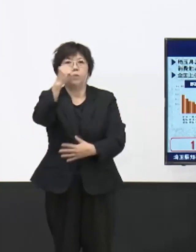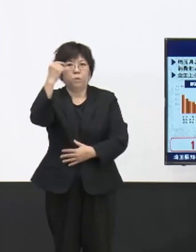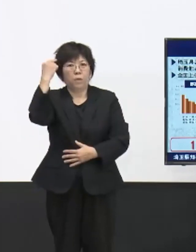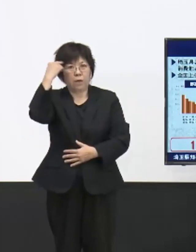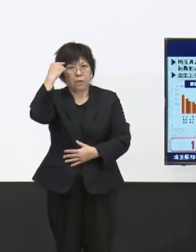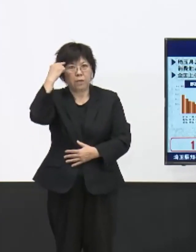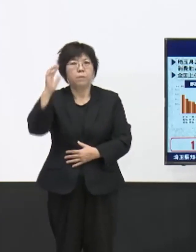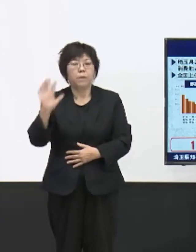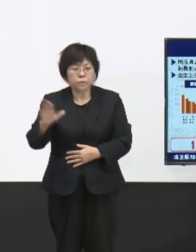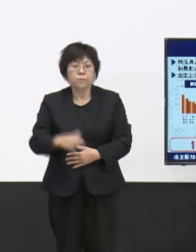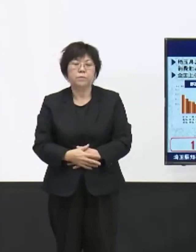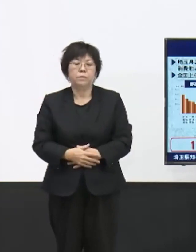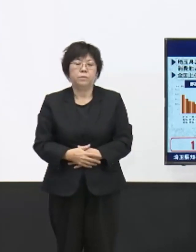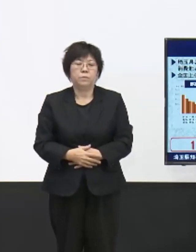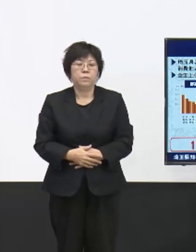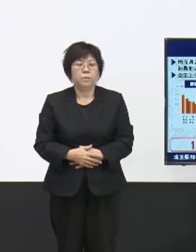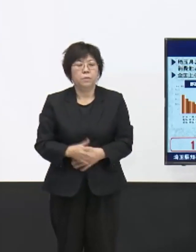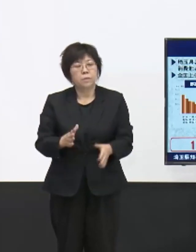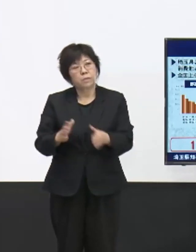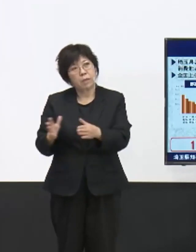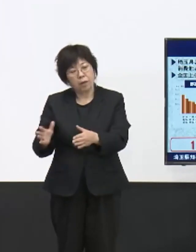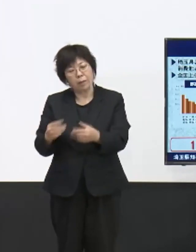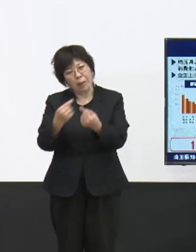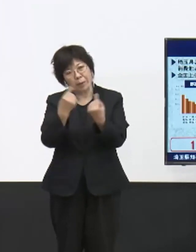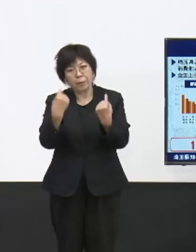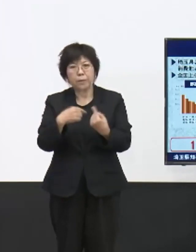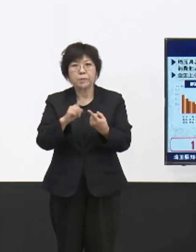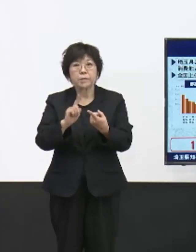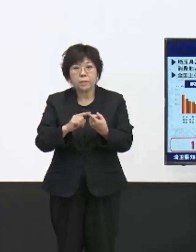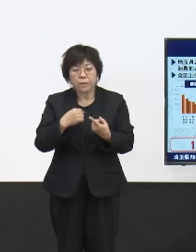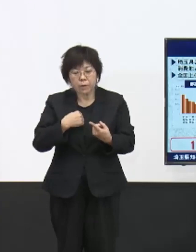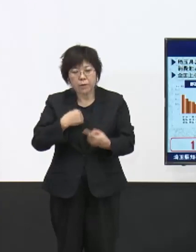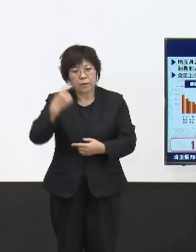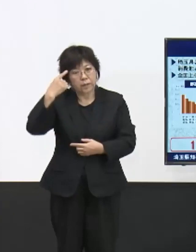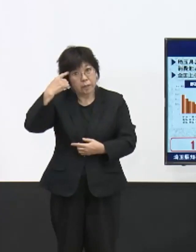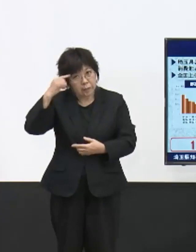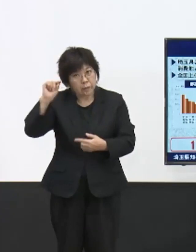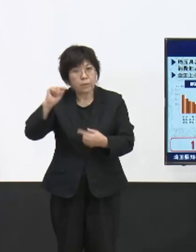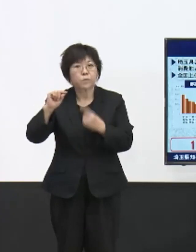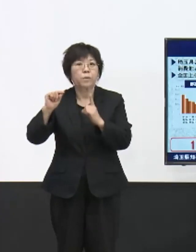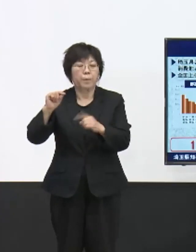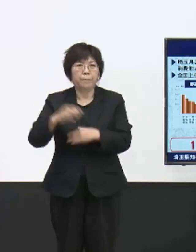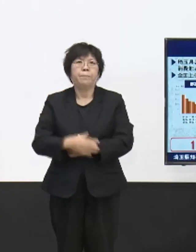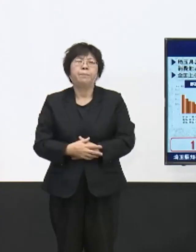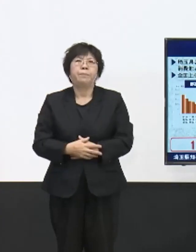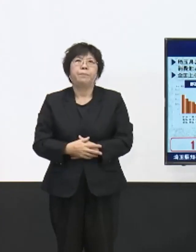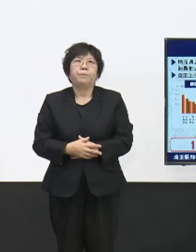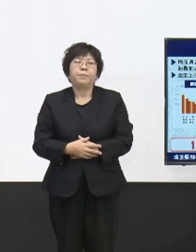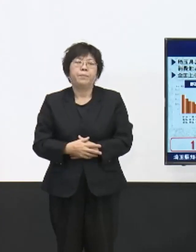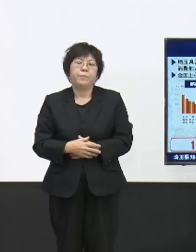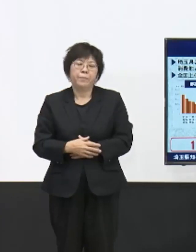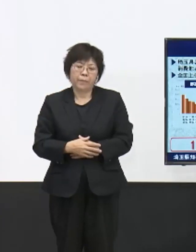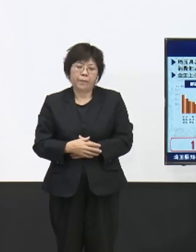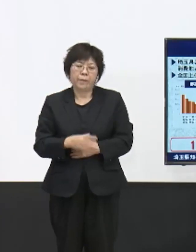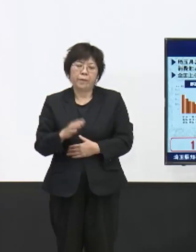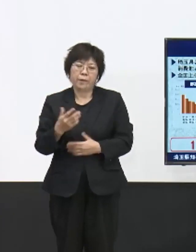考えています。からあえて個人的な意見として申し上げれば、今回はやはり